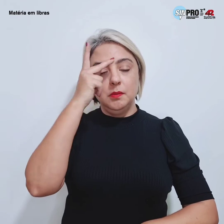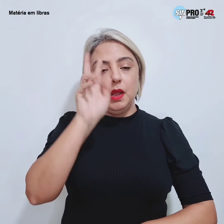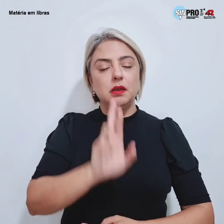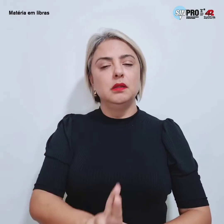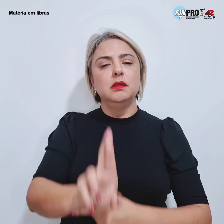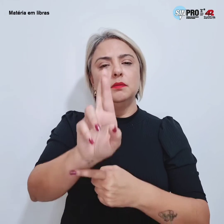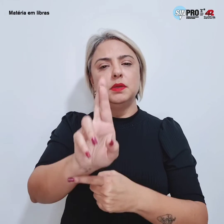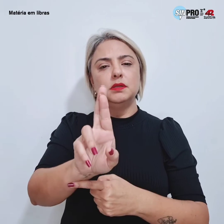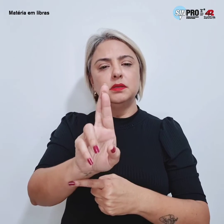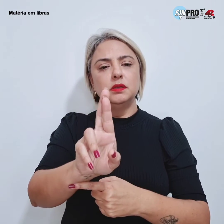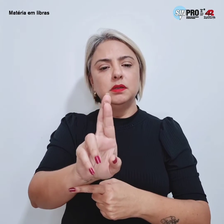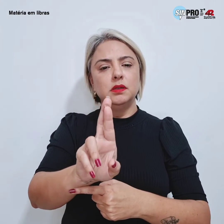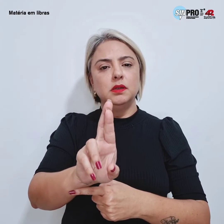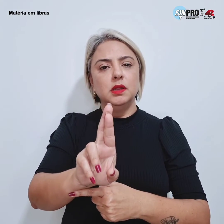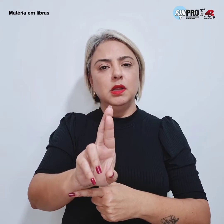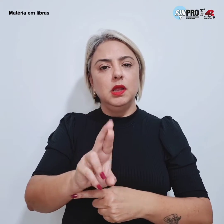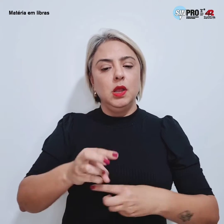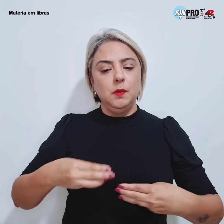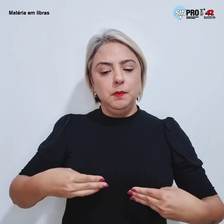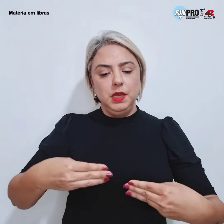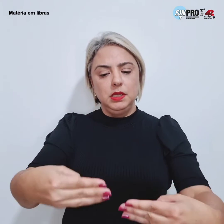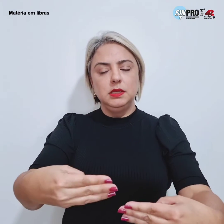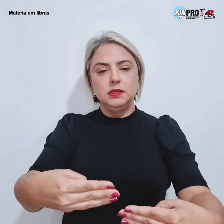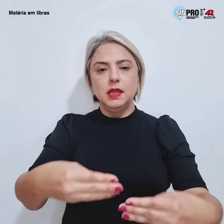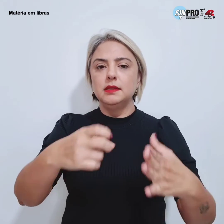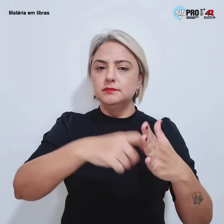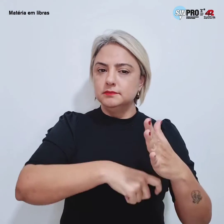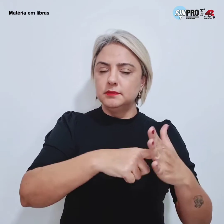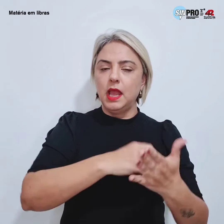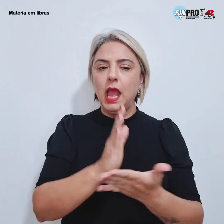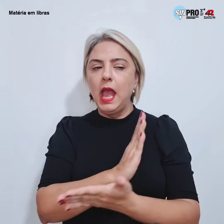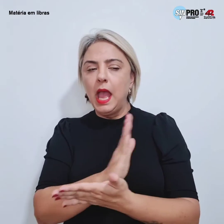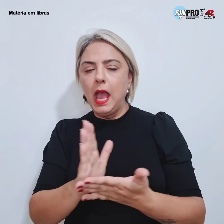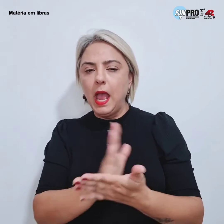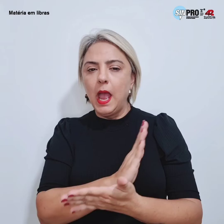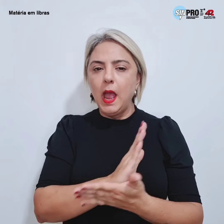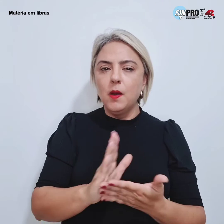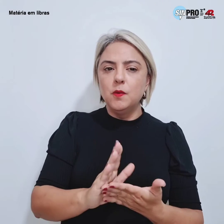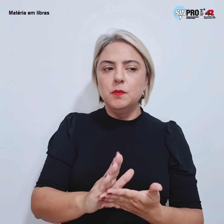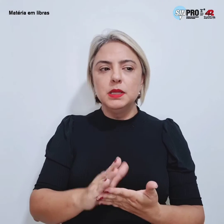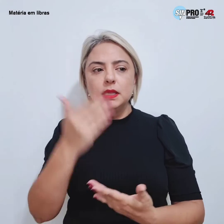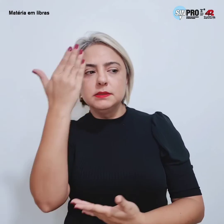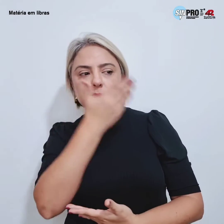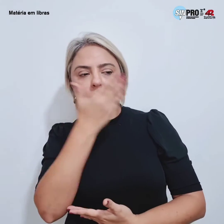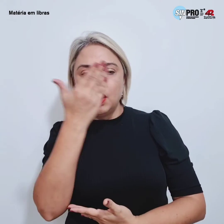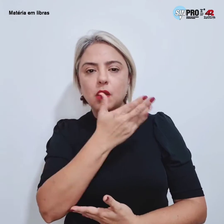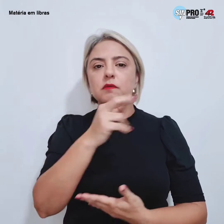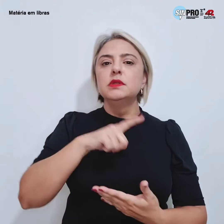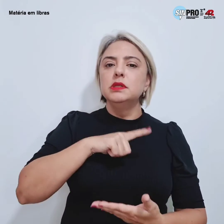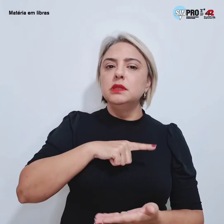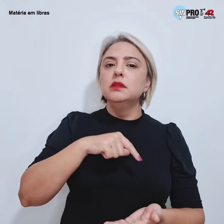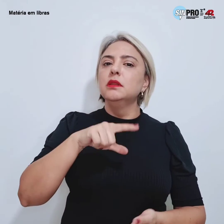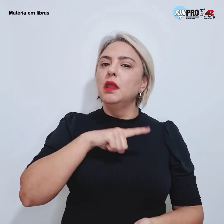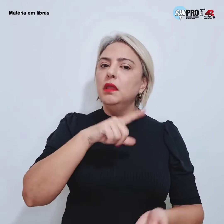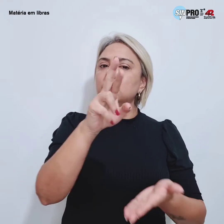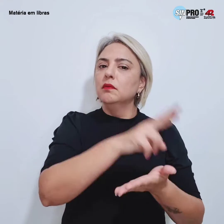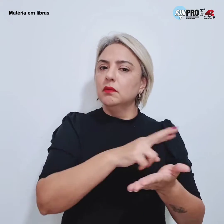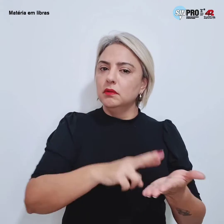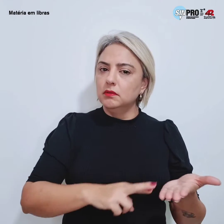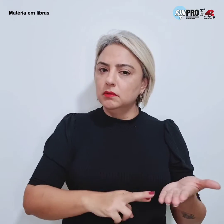do Ministério da Fazenda foram algumas das contestações do relatório. O